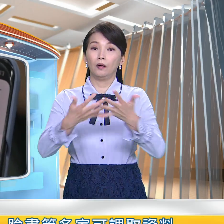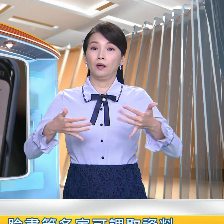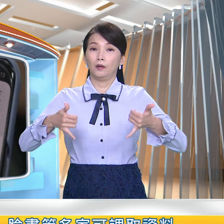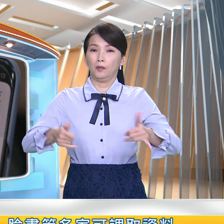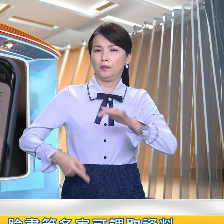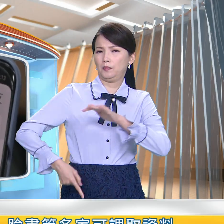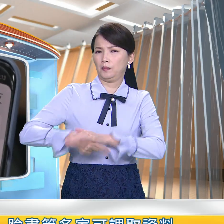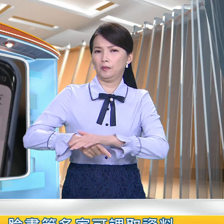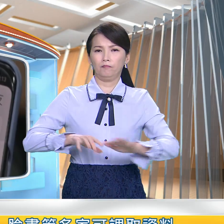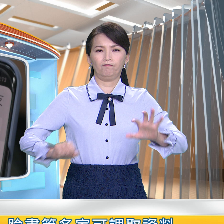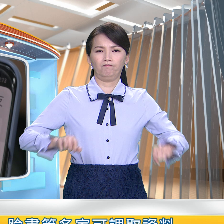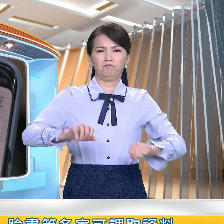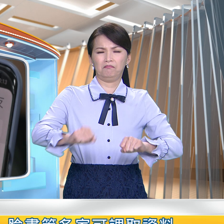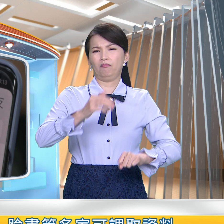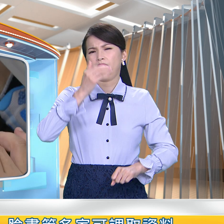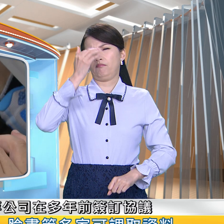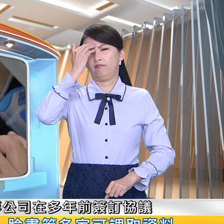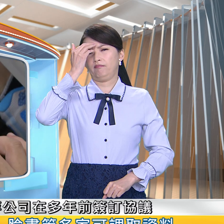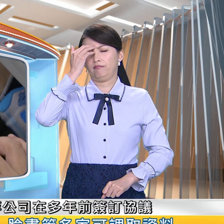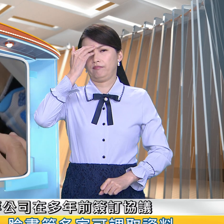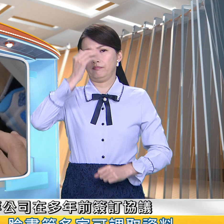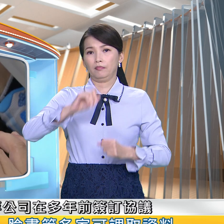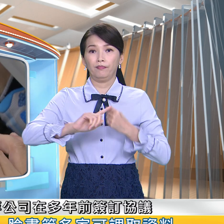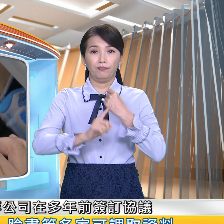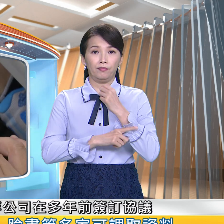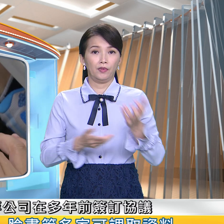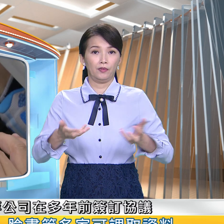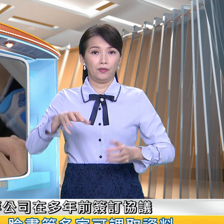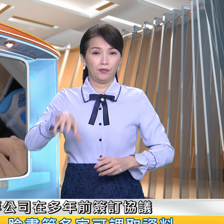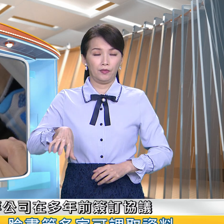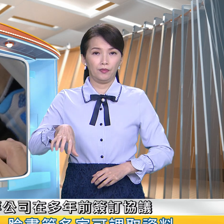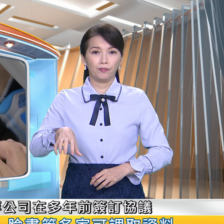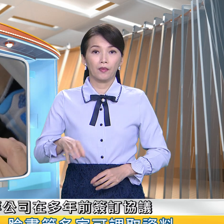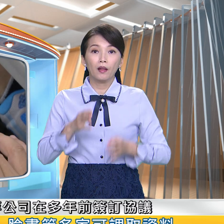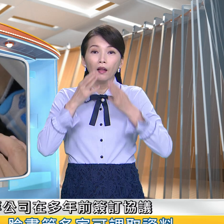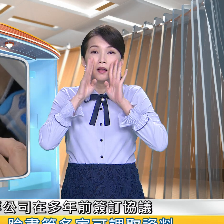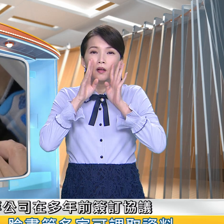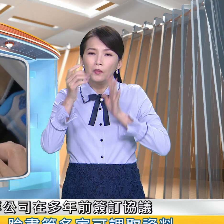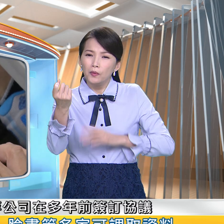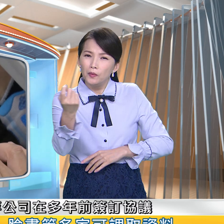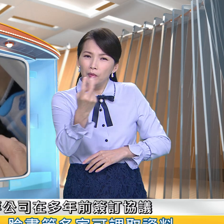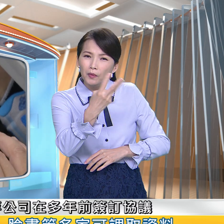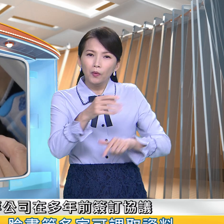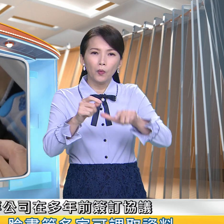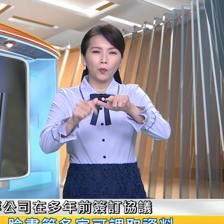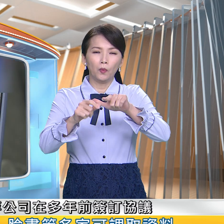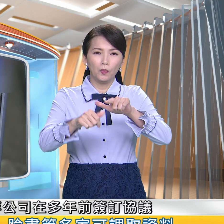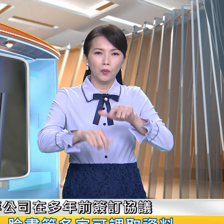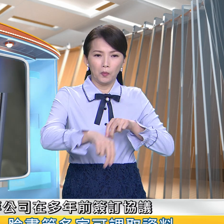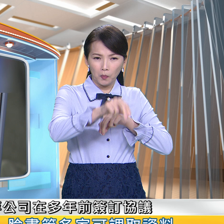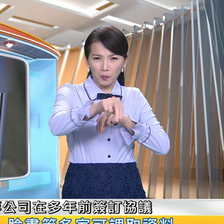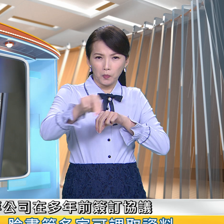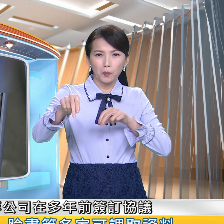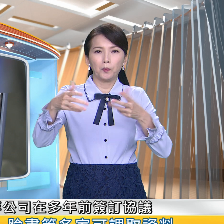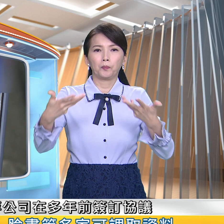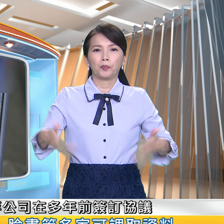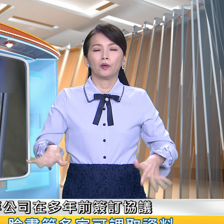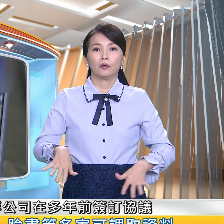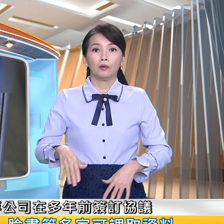为了协助办案，法务部和脸书等公司在多年前签订协议，可